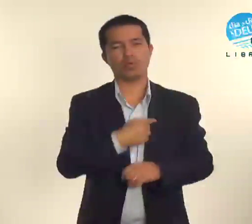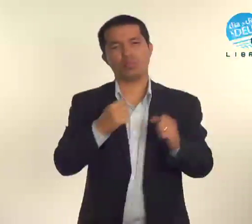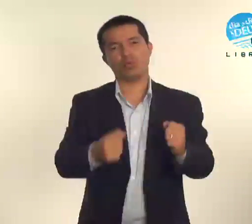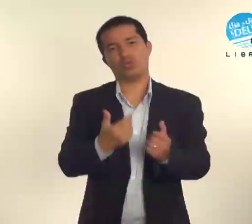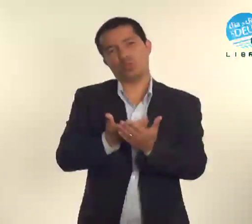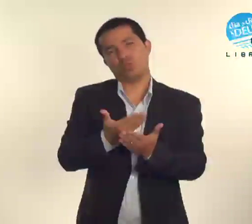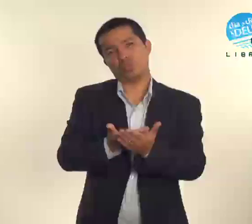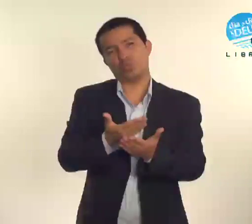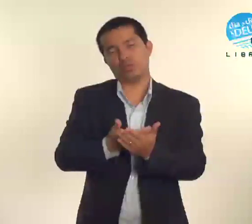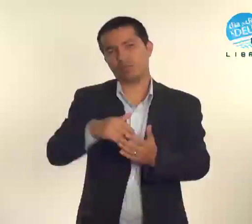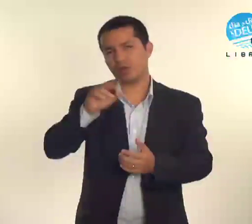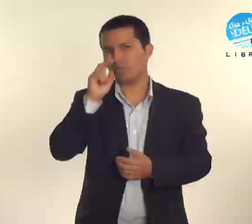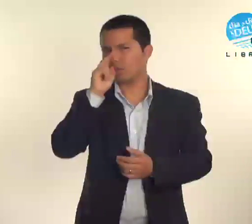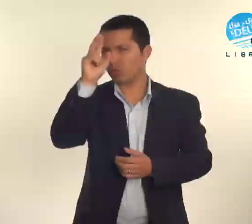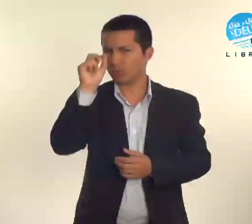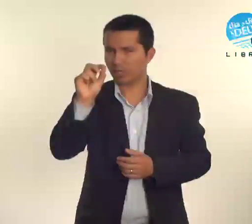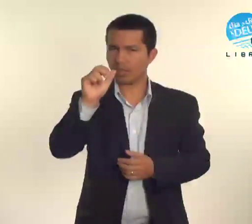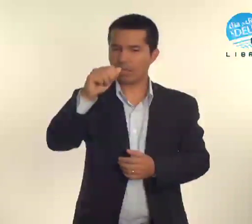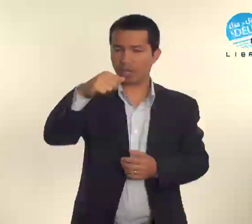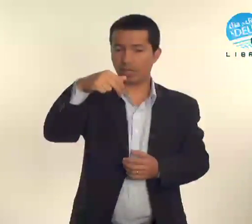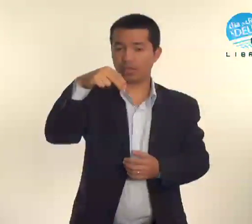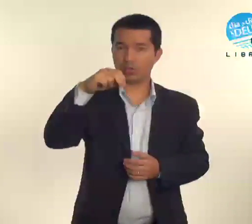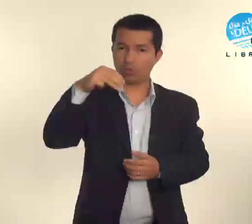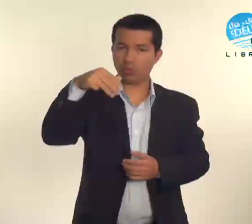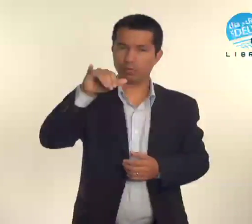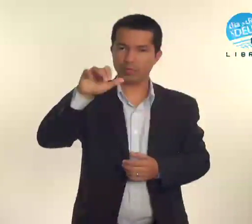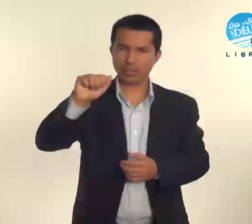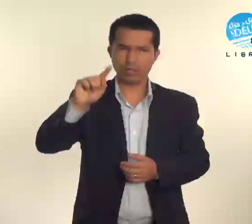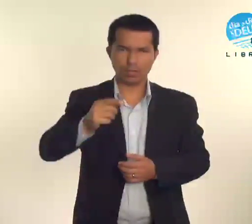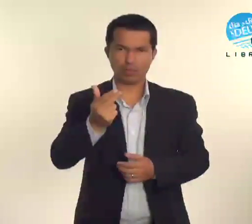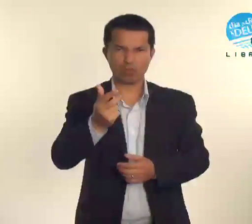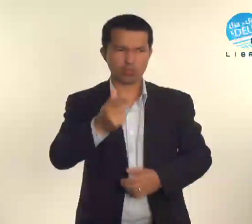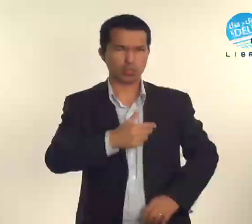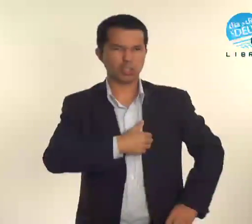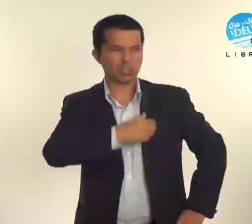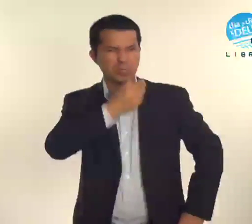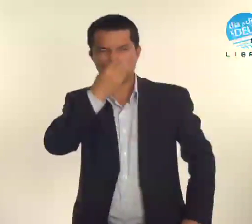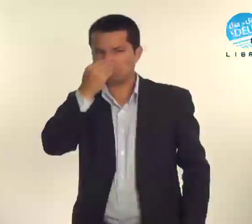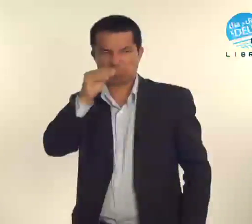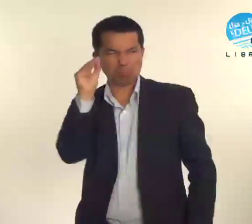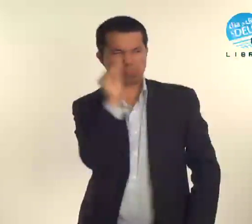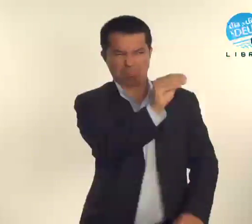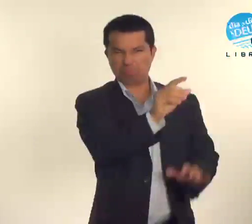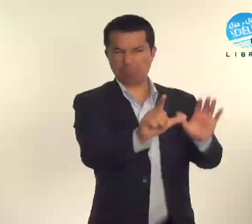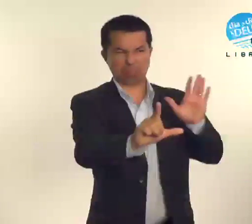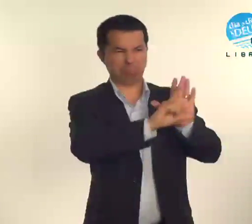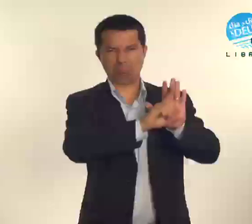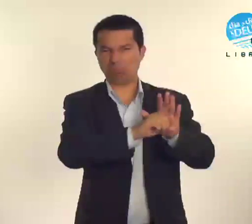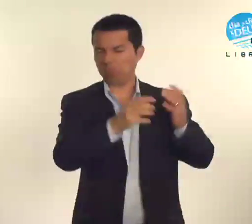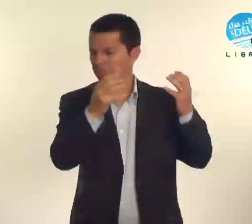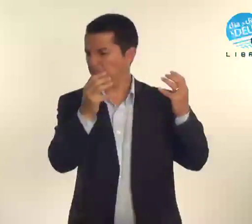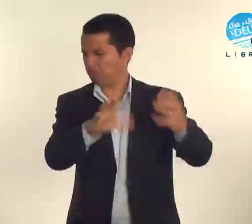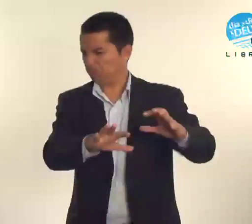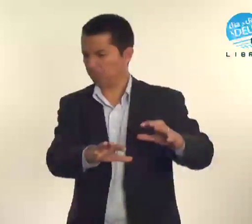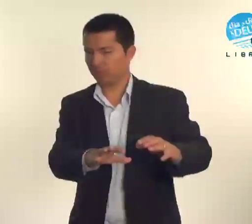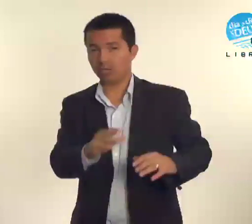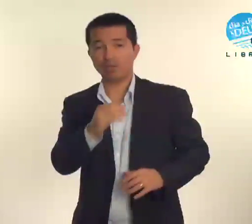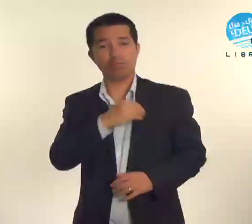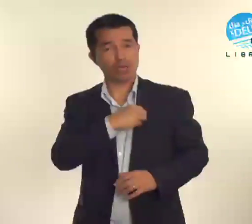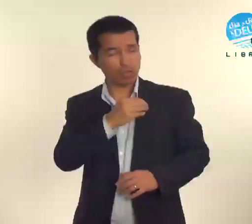é anomia, que é atuar fora da lei. É quando eu rejeito a lei. Uma coisa é eu